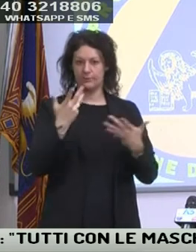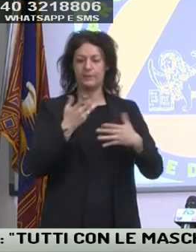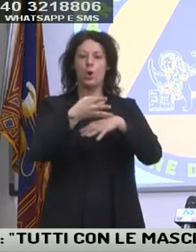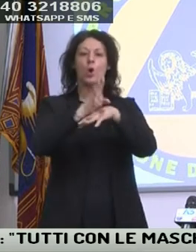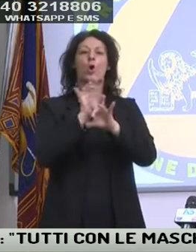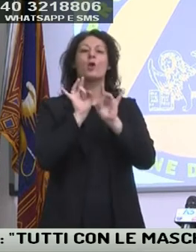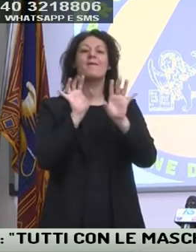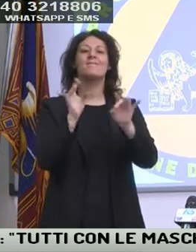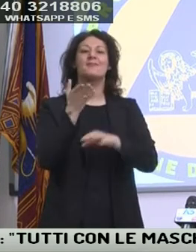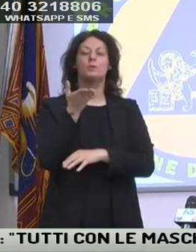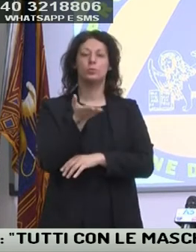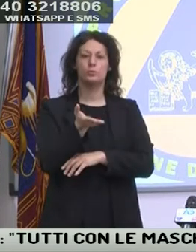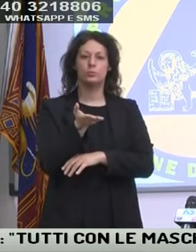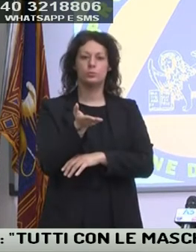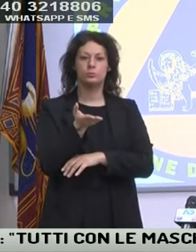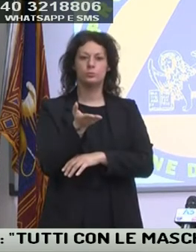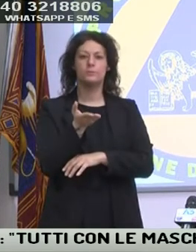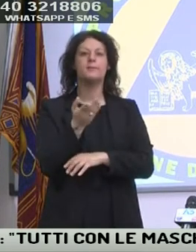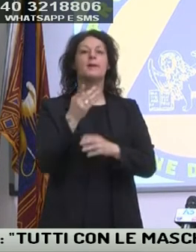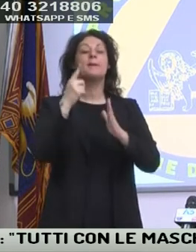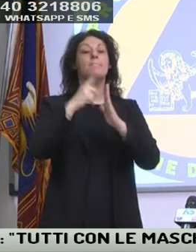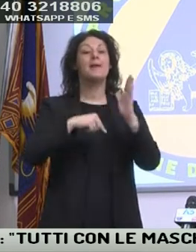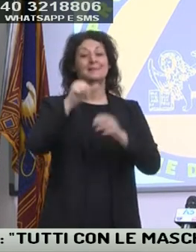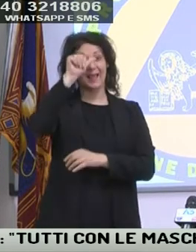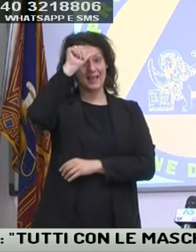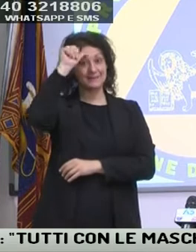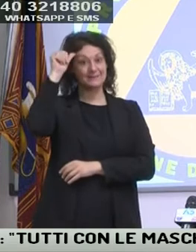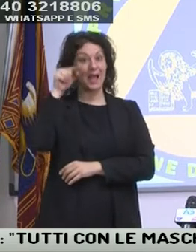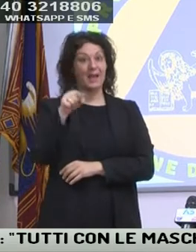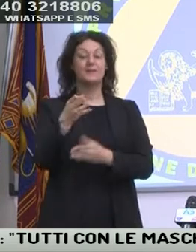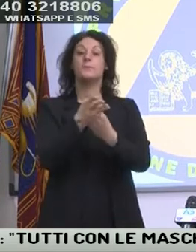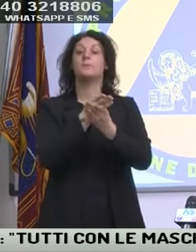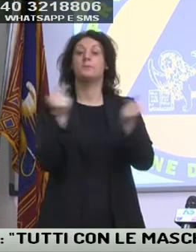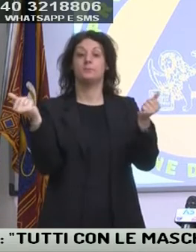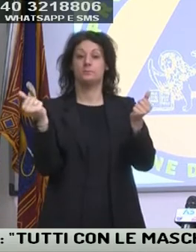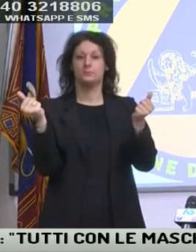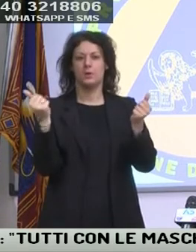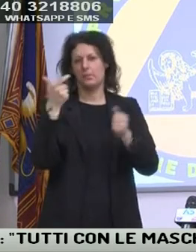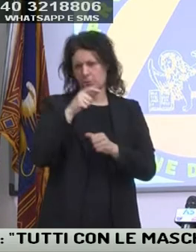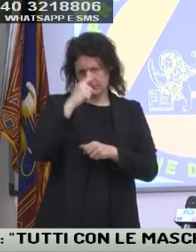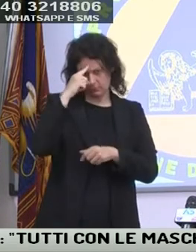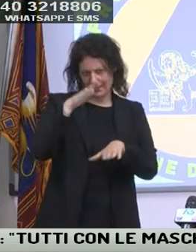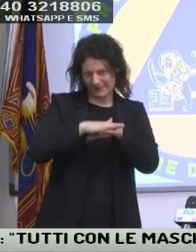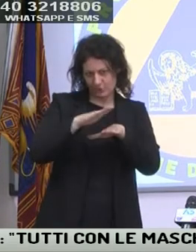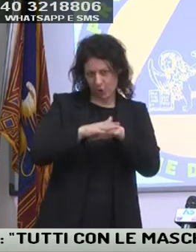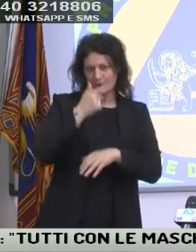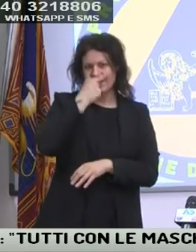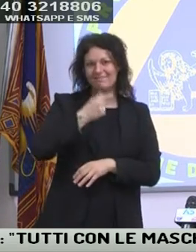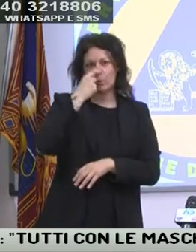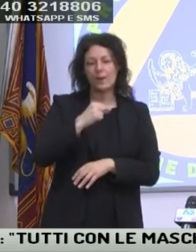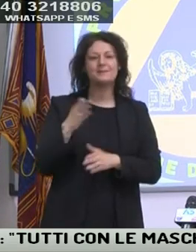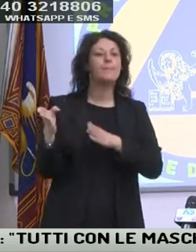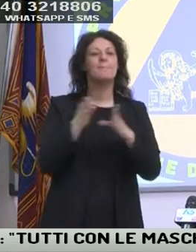coronavirus automaticamente nell'estate se ne va, non esiste l'influenza d'estate, giusto? O quantomeno sono rare le